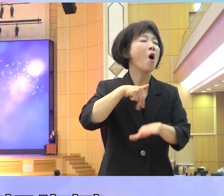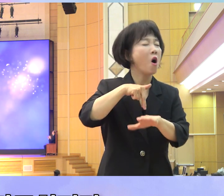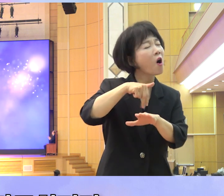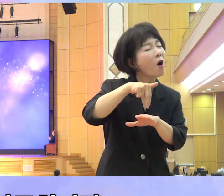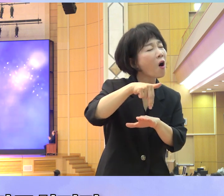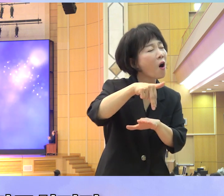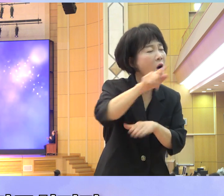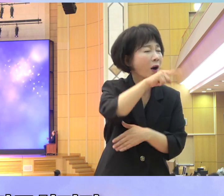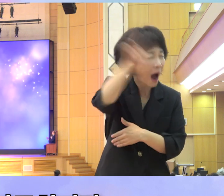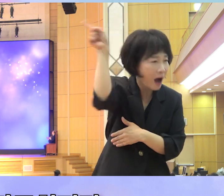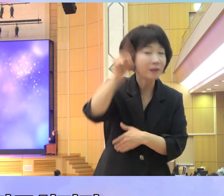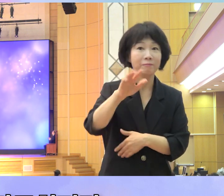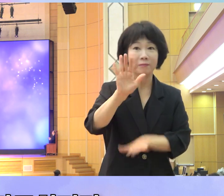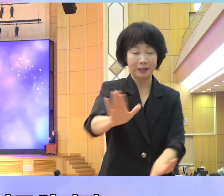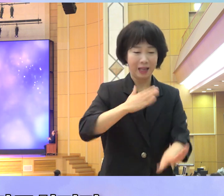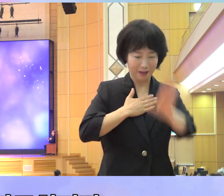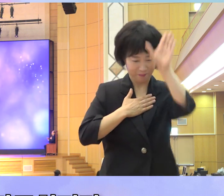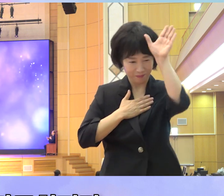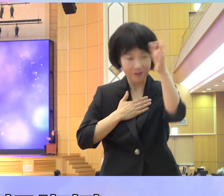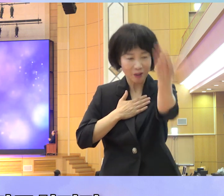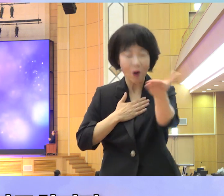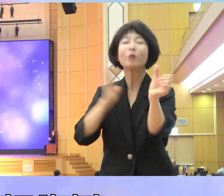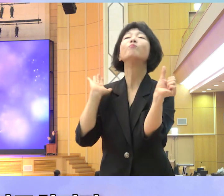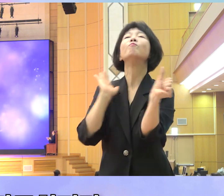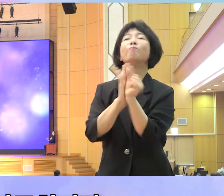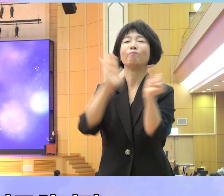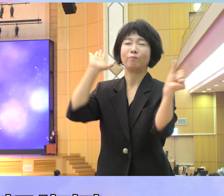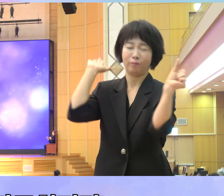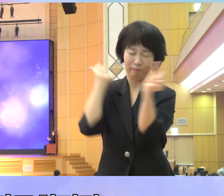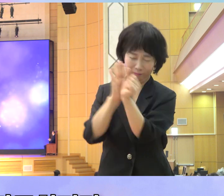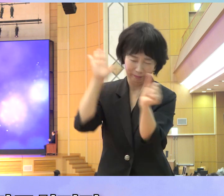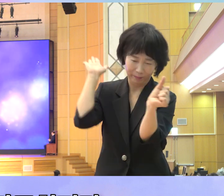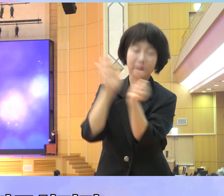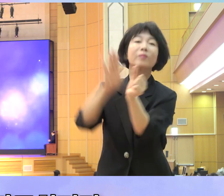일어나 너 걸어라, 내 너를